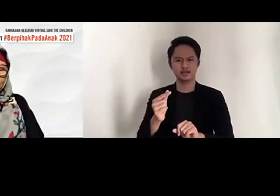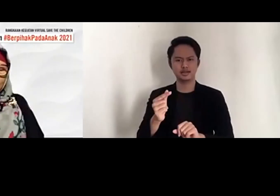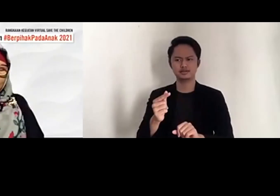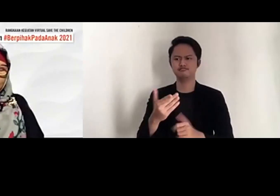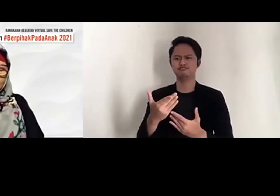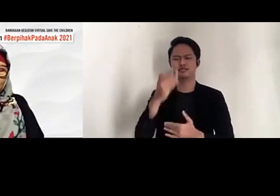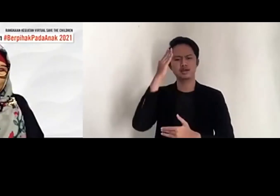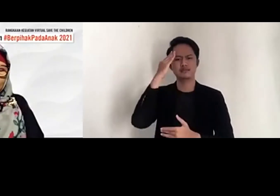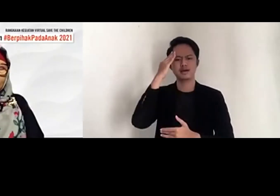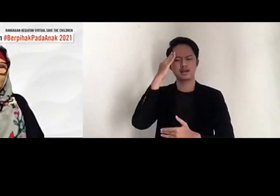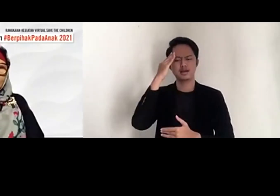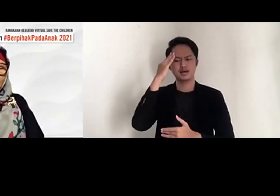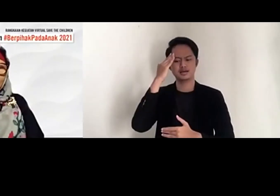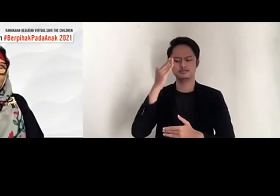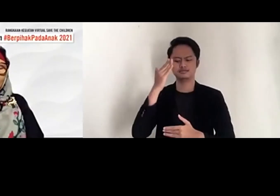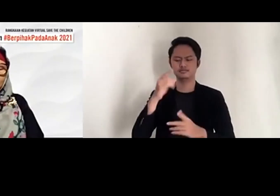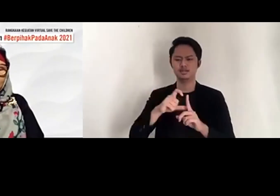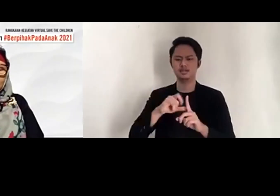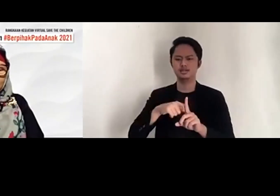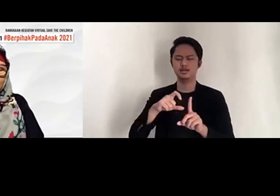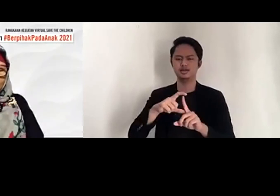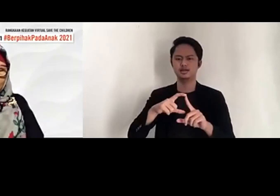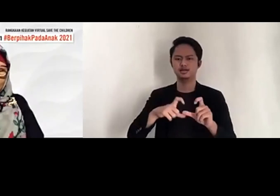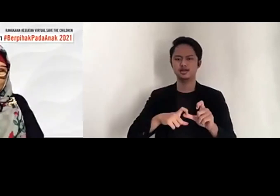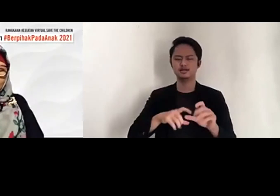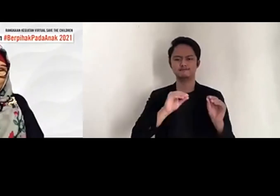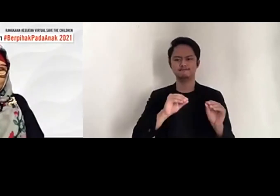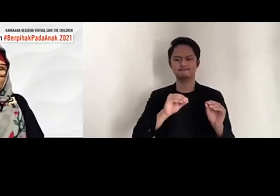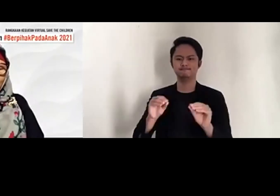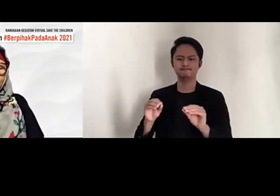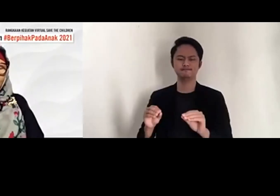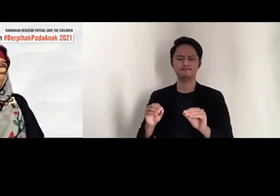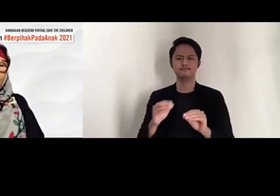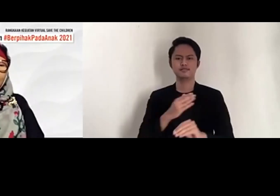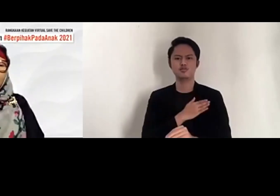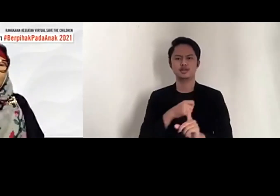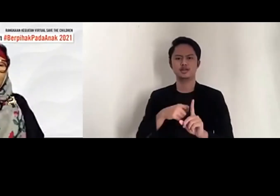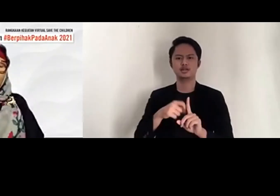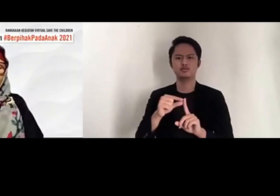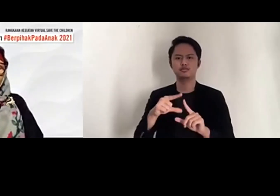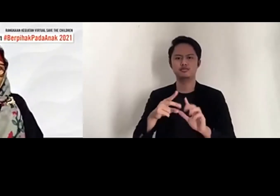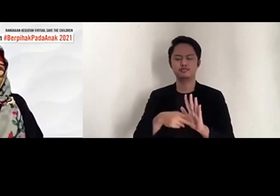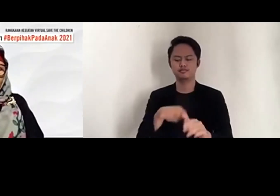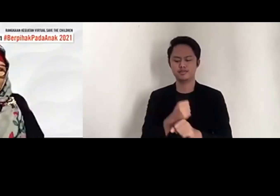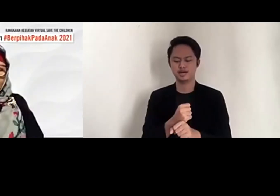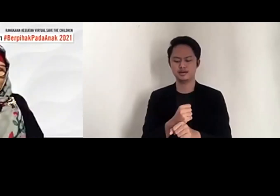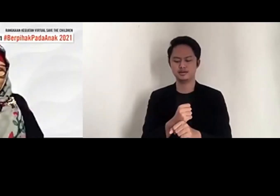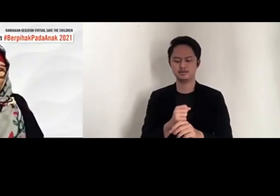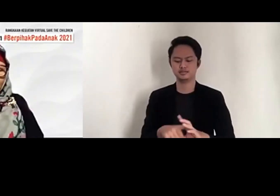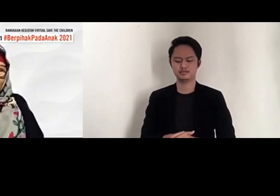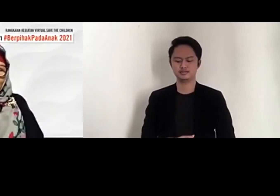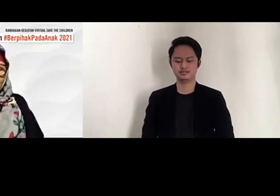sebagai Kepala Bidang Pembinaan Dikdas Dinas Pendidikan Kabupaten Kupang. Ada Ibu